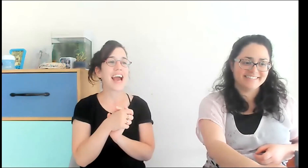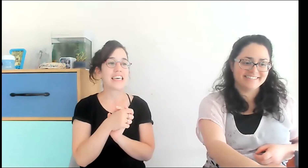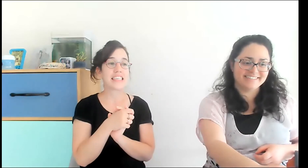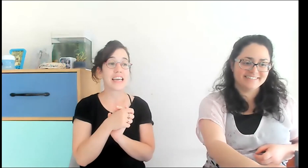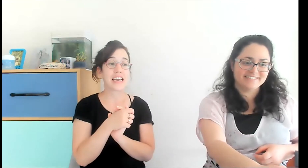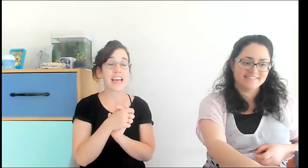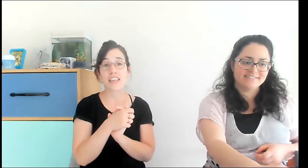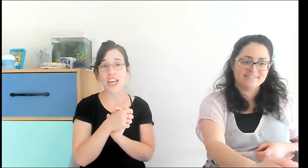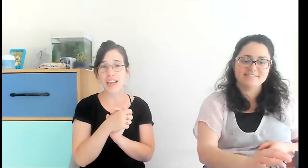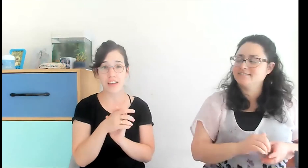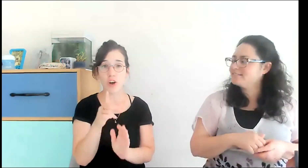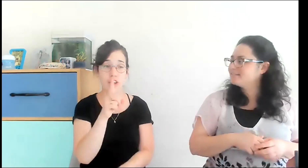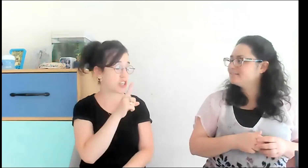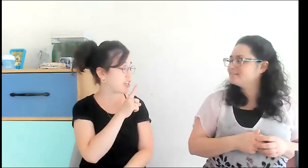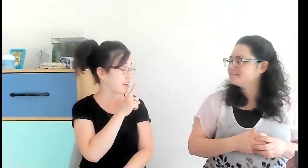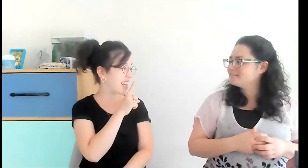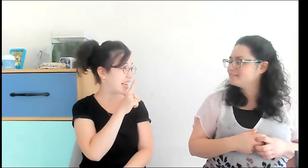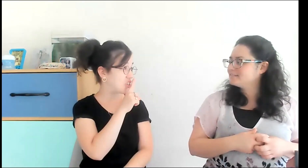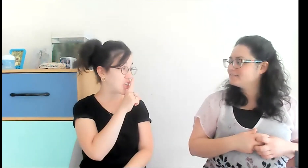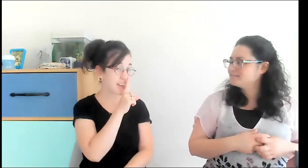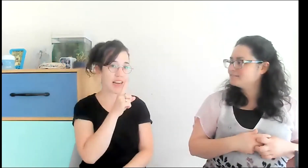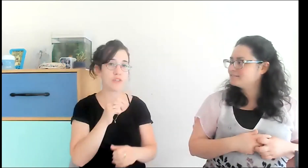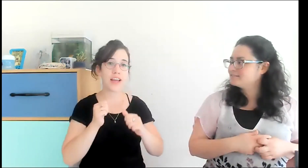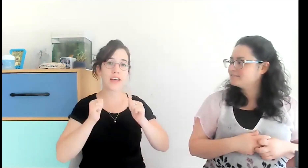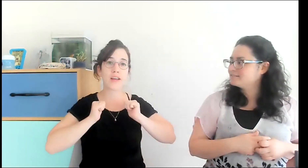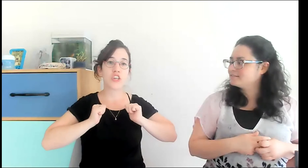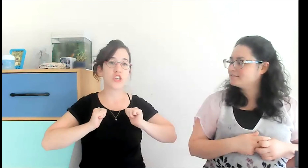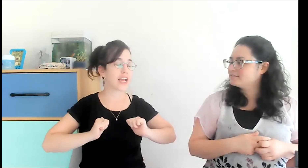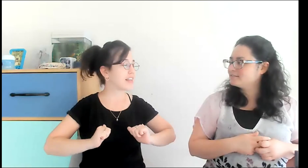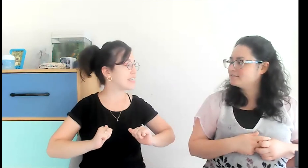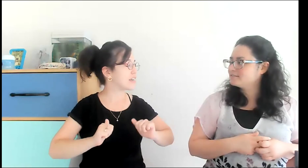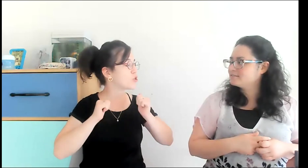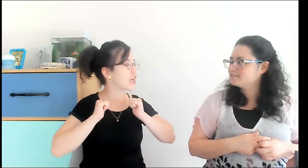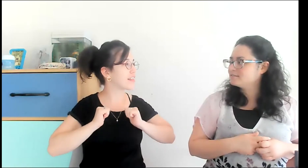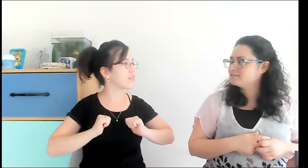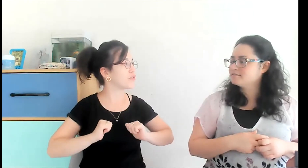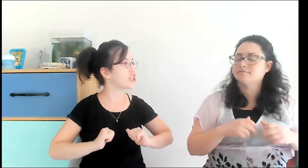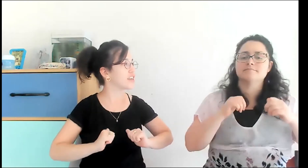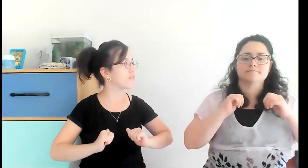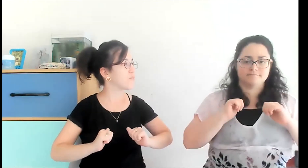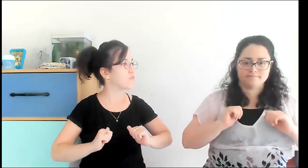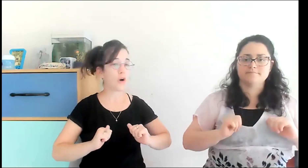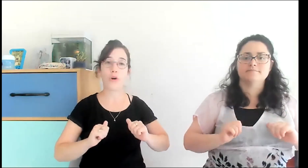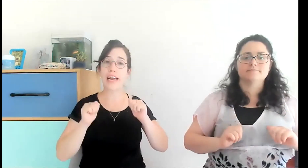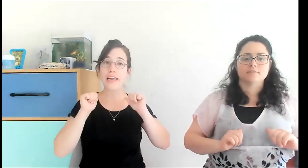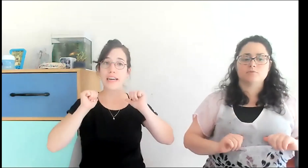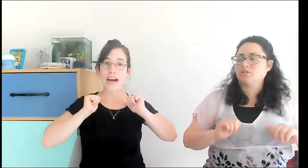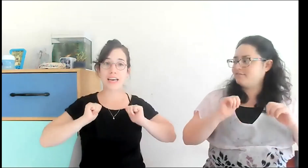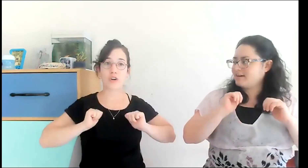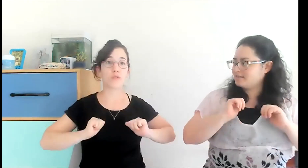אז את השקט, אני לא חשבתי שהיא התכוונה להגיד שקט, אלא יותר שקט כזה, כמו שקט נפשי, אוקיי? כמו שלווה.